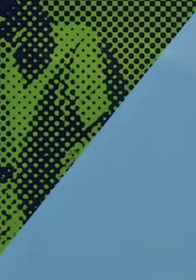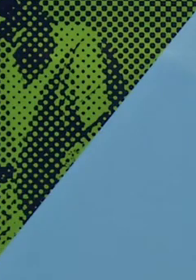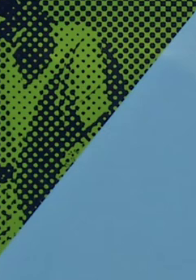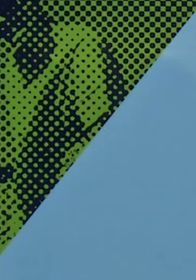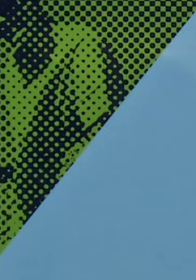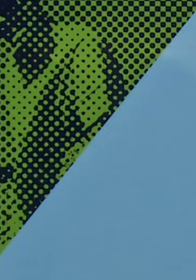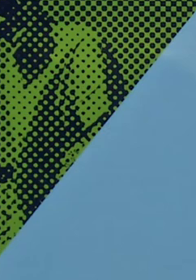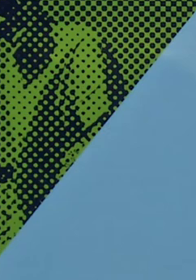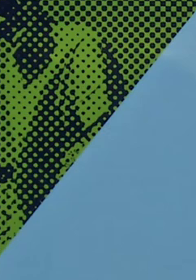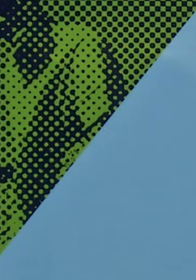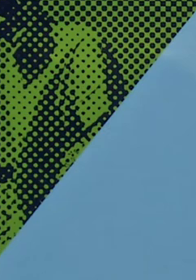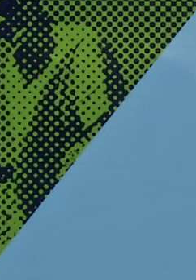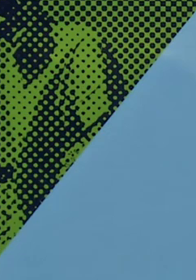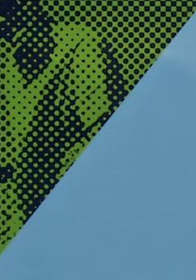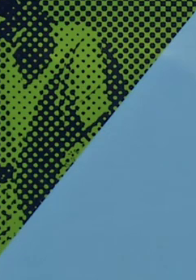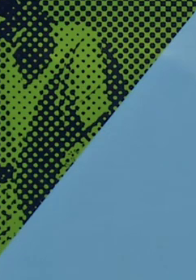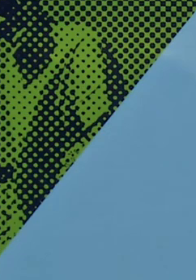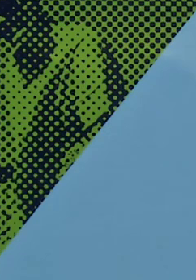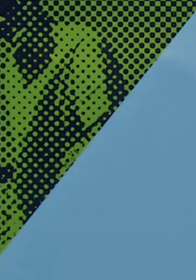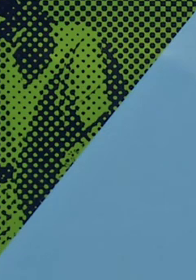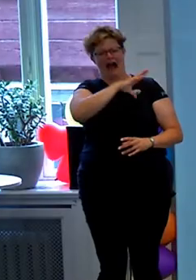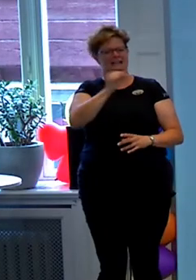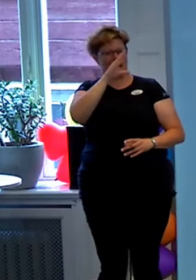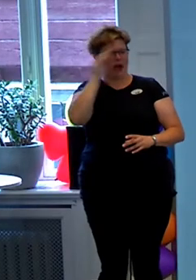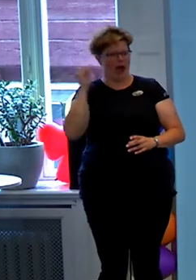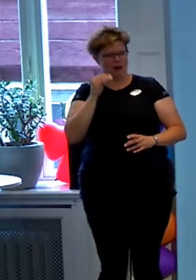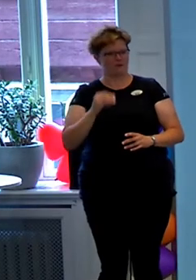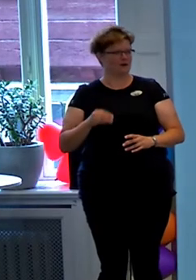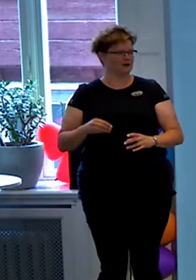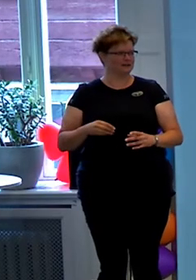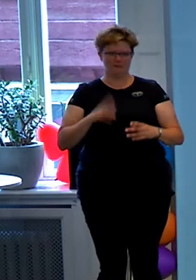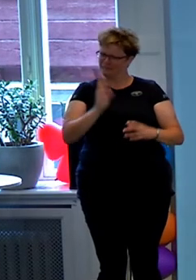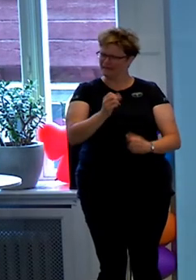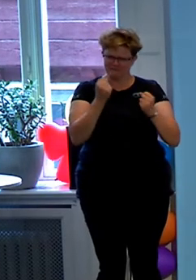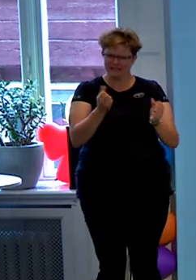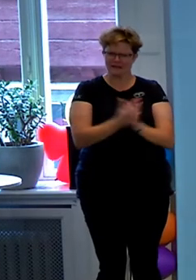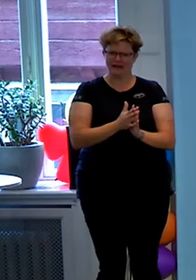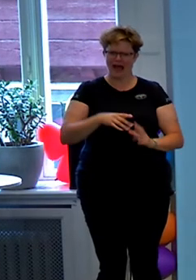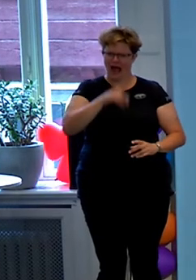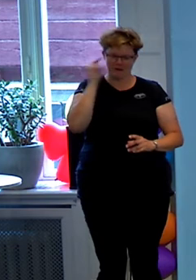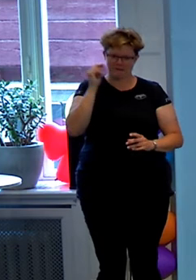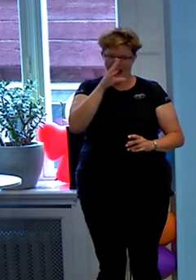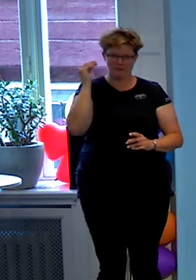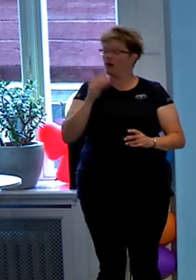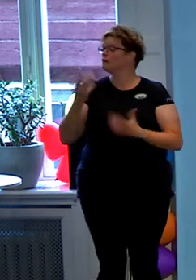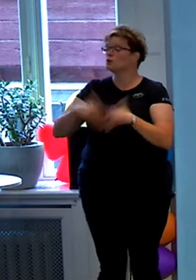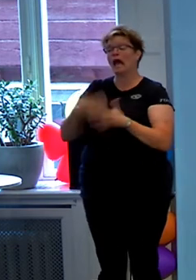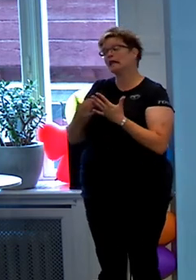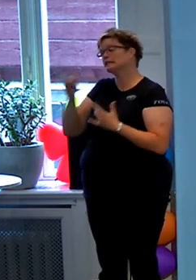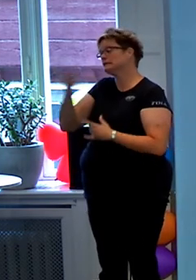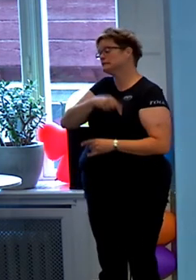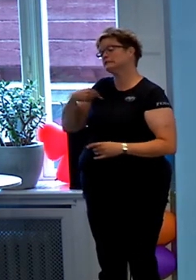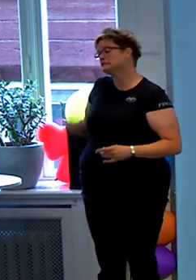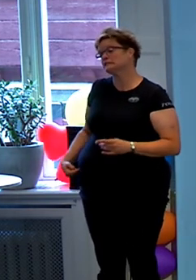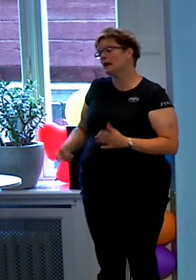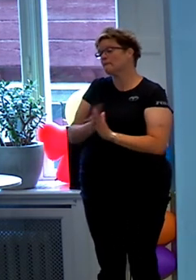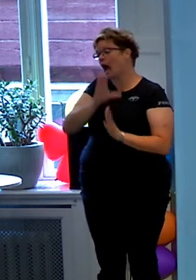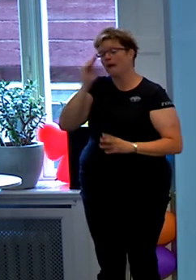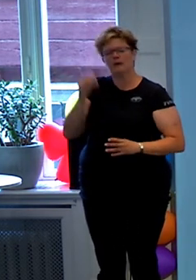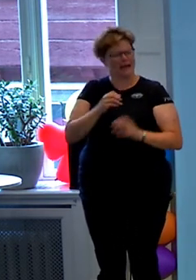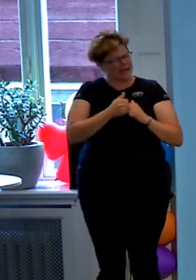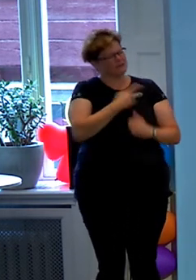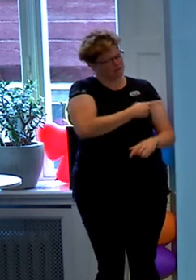ingår i Hamburg. Det är helt nya tankar nu. Nu allting är Hamburg. Ja. Shit, det är viktigt med Hamburg, ja, nu. Det går inte i Kina med Hamburg. Nej, men nu, Hamburg,